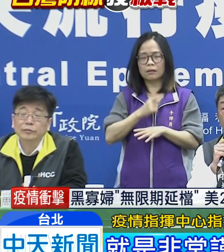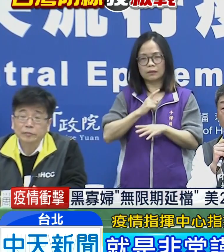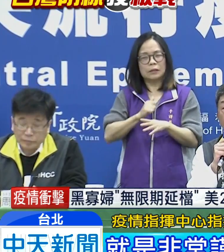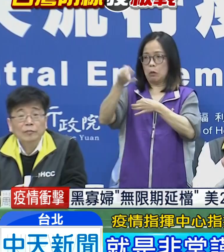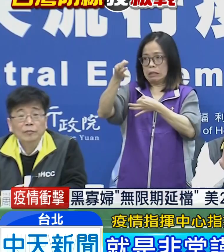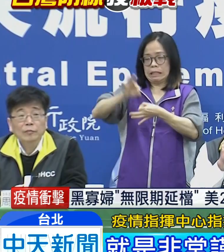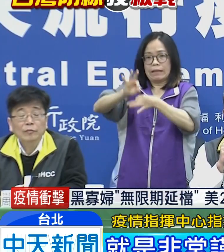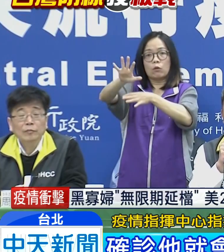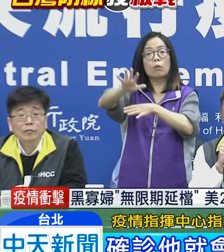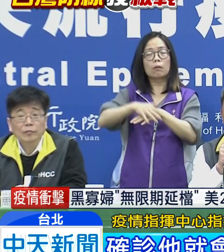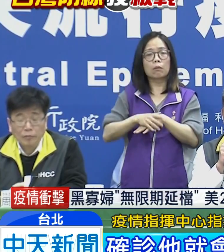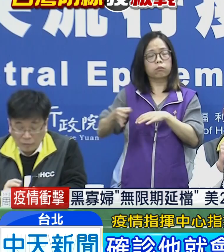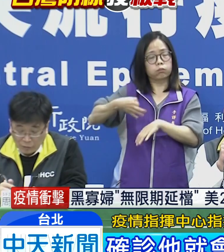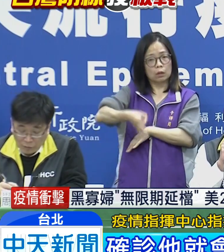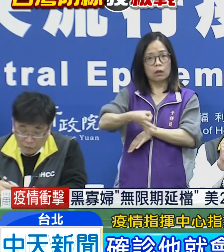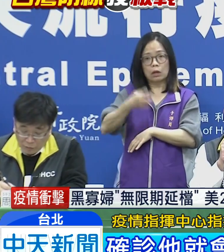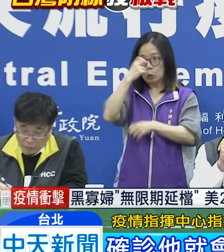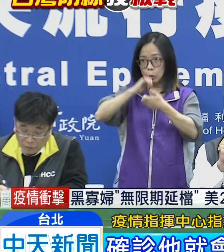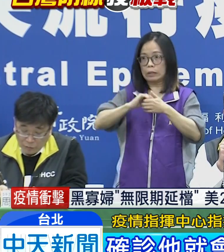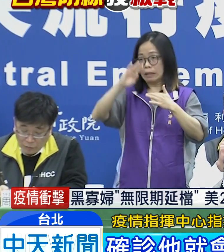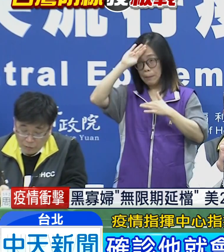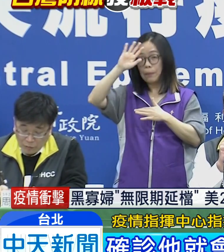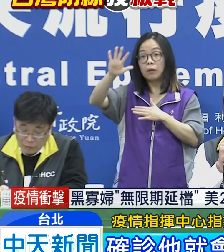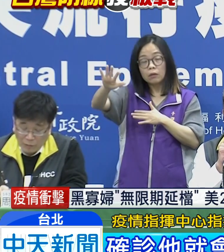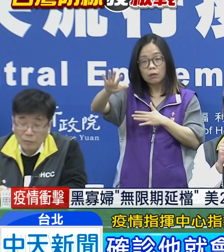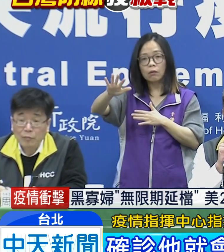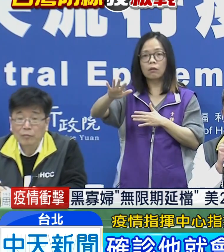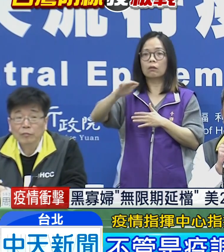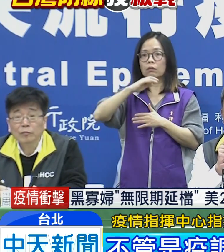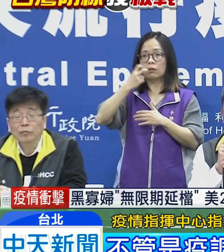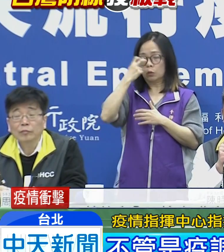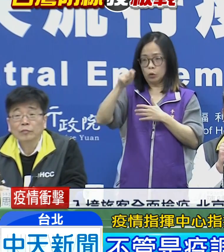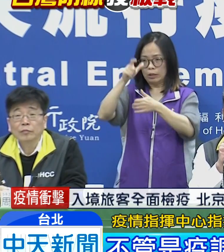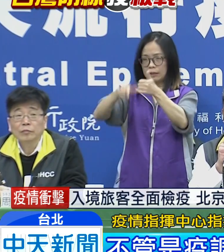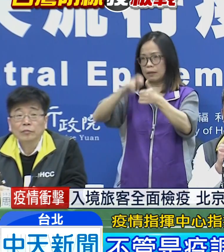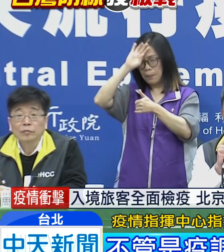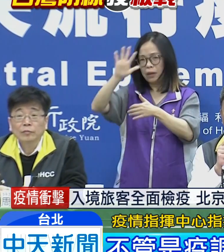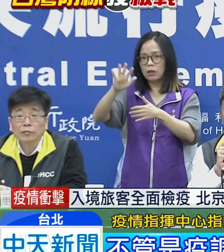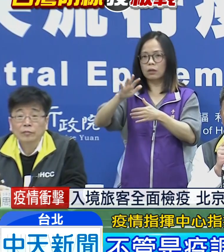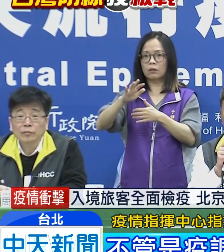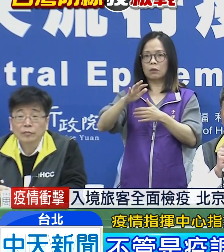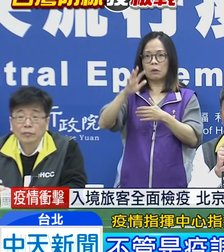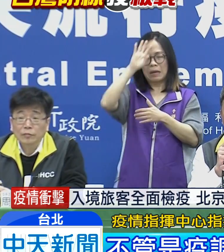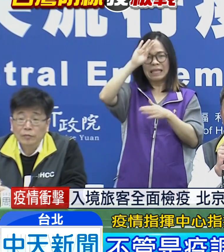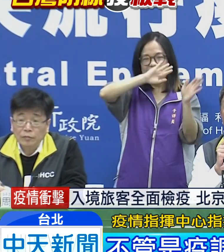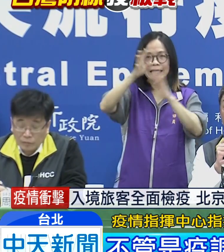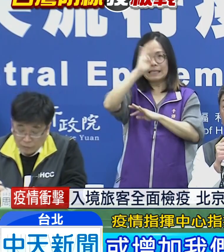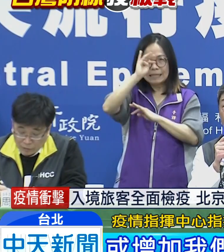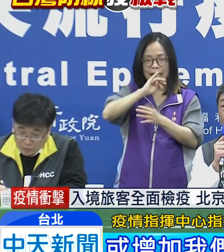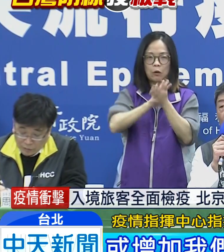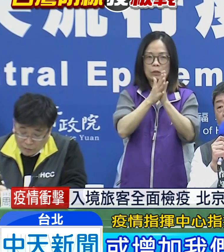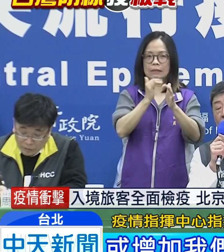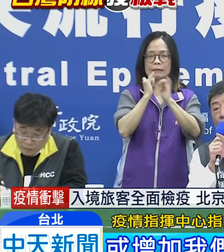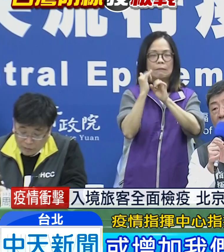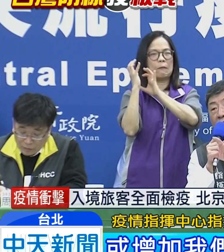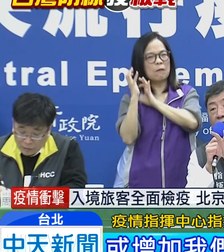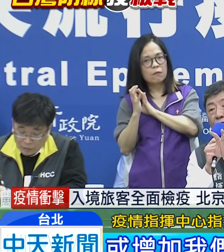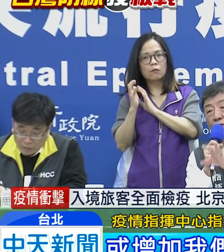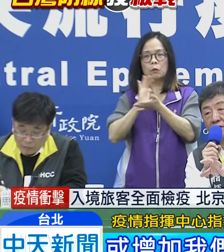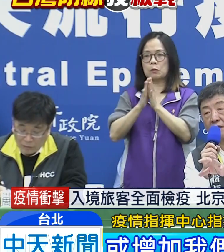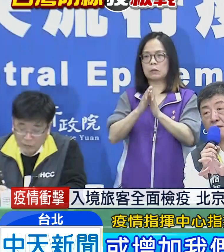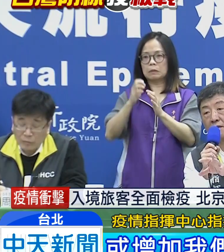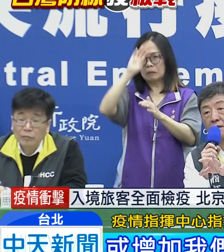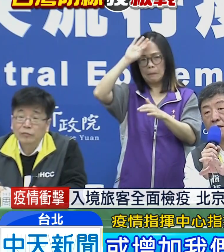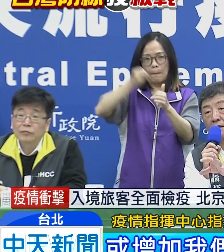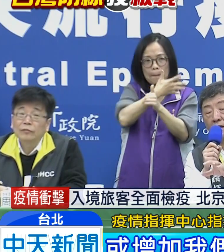使用了确诊就是说它就会造成我们整个不管是疫调或社会的负担或增加我们传染